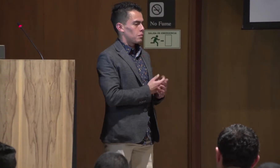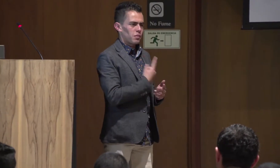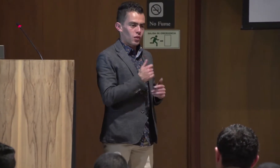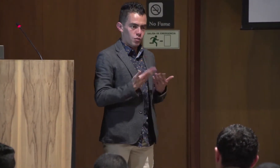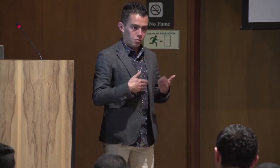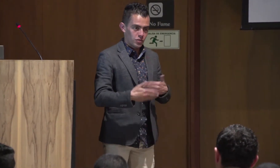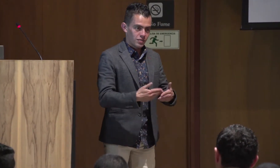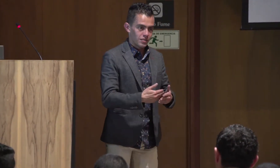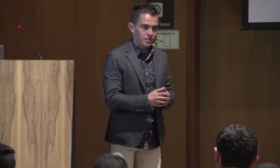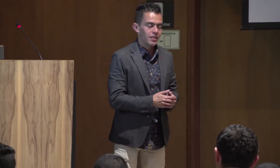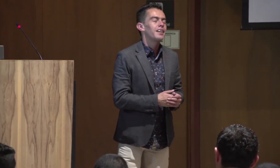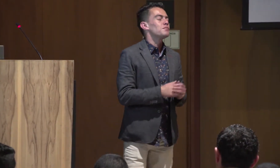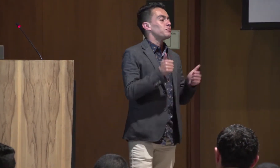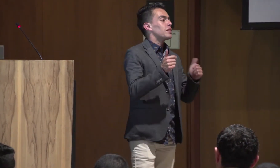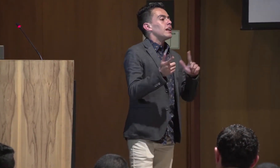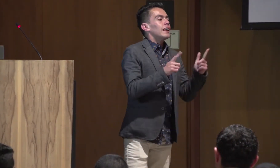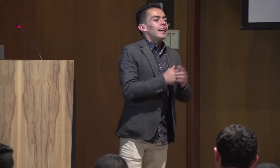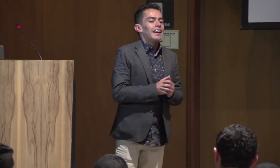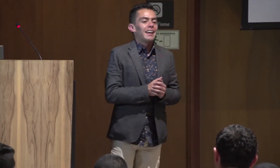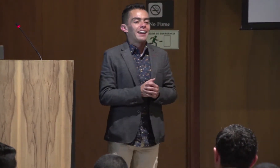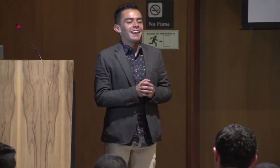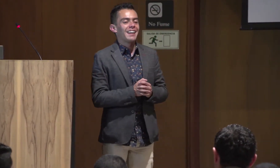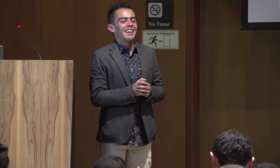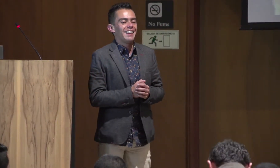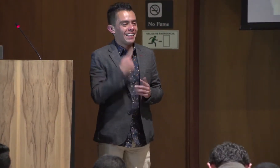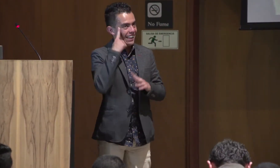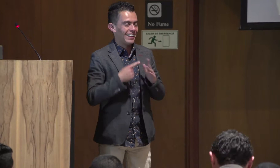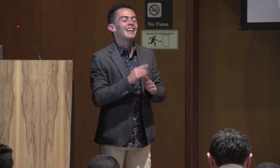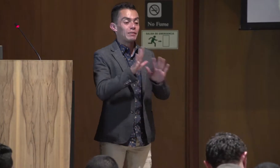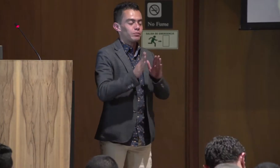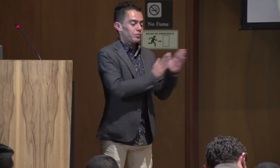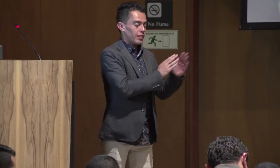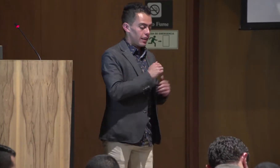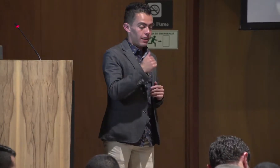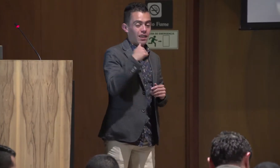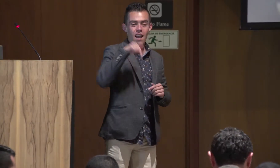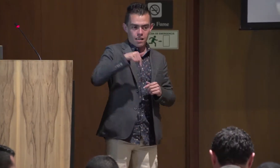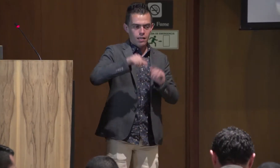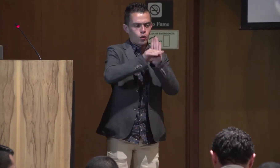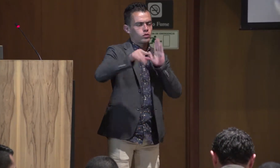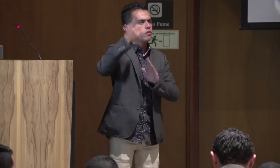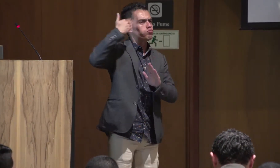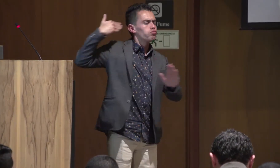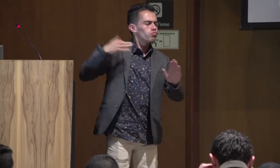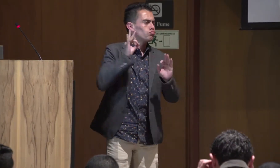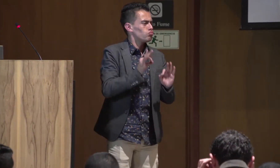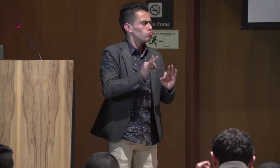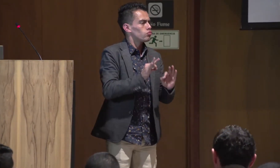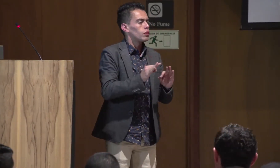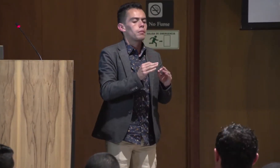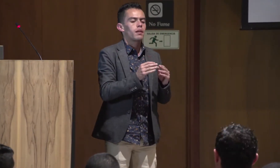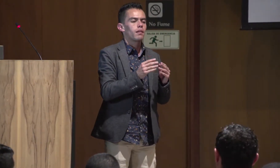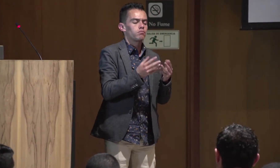Paz. Me preguntaba respecto al proceso. Ok, es que estoy un poco disperso.